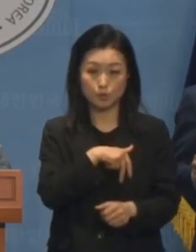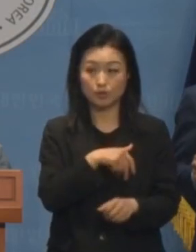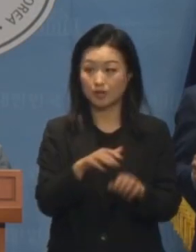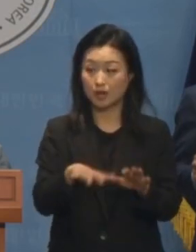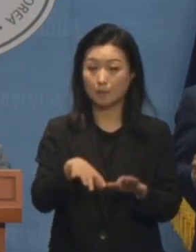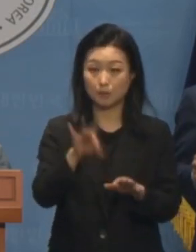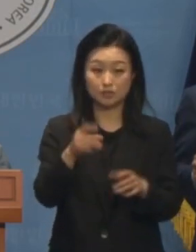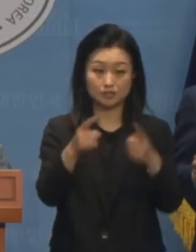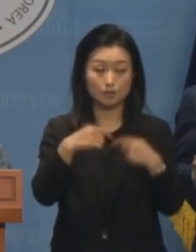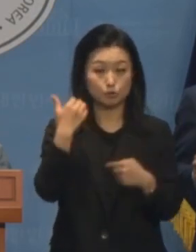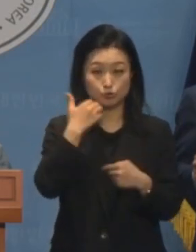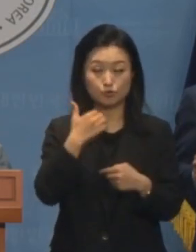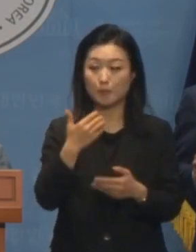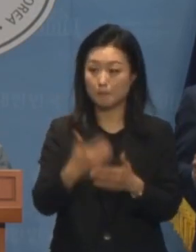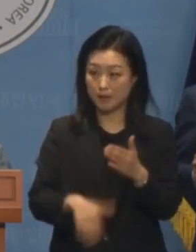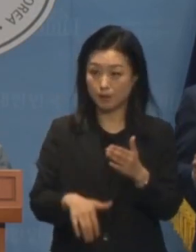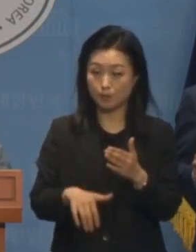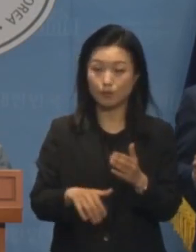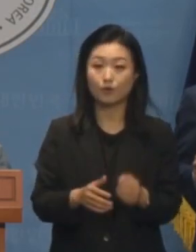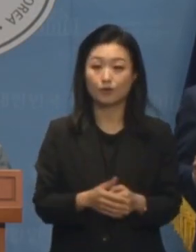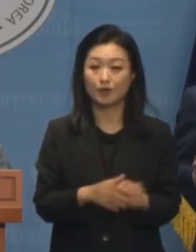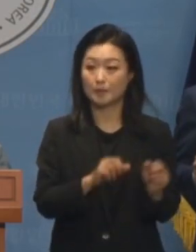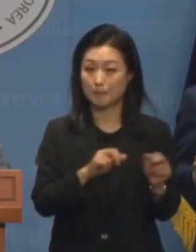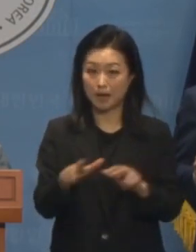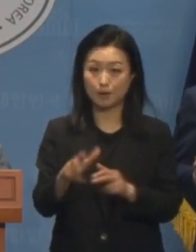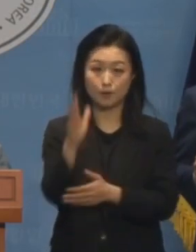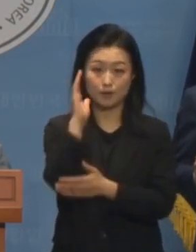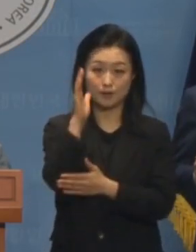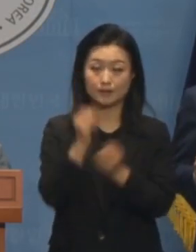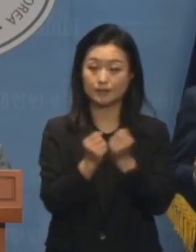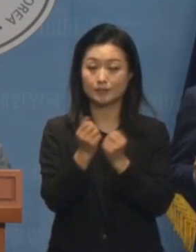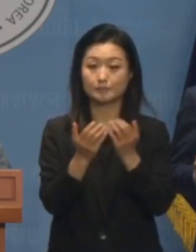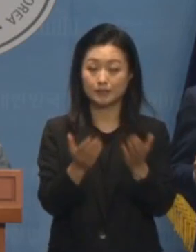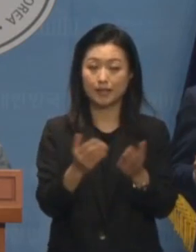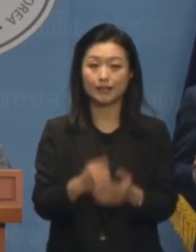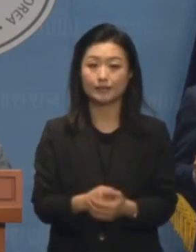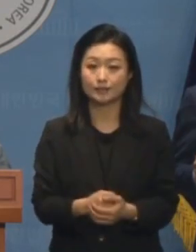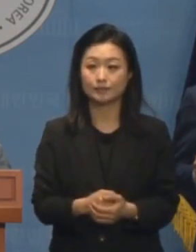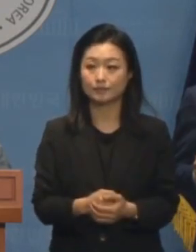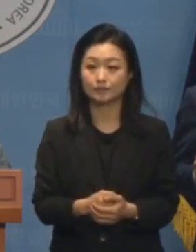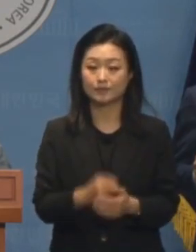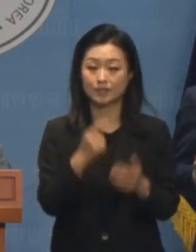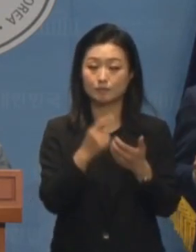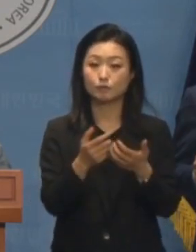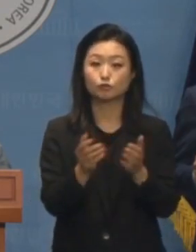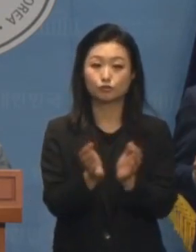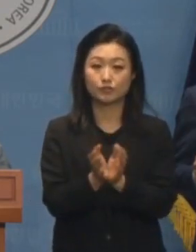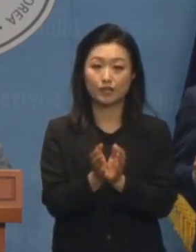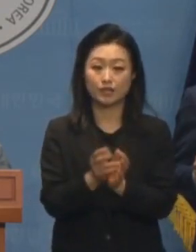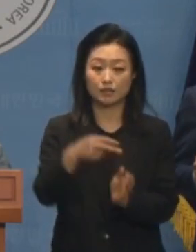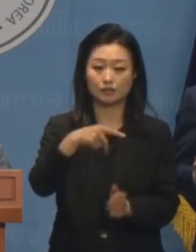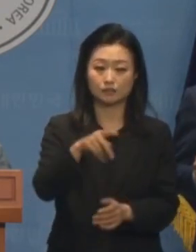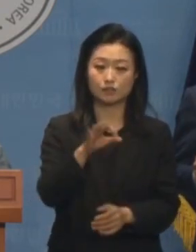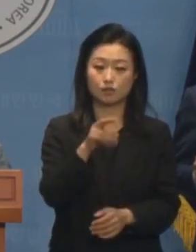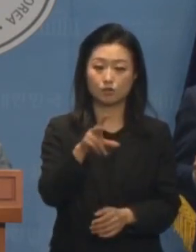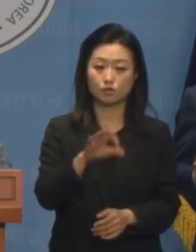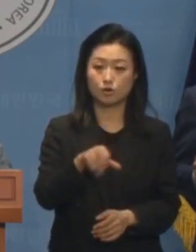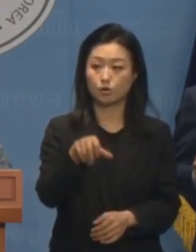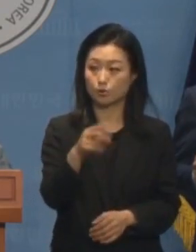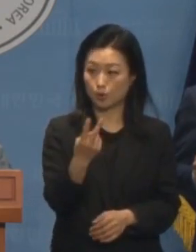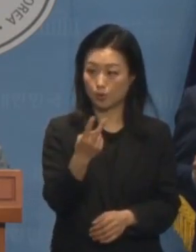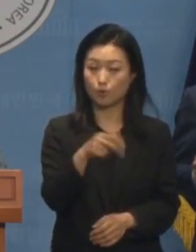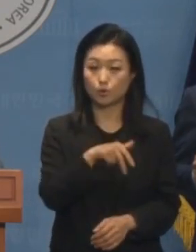소개를 생략하고 발언자 소개로 가름하겠습니다. 첫 번째 순서로는 더불어민주당 서영교 의원님께서